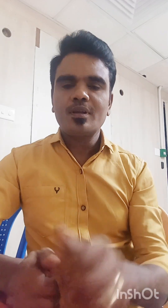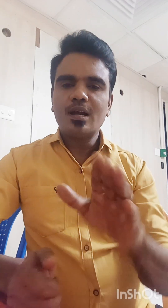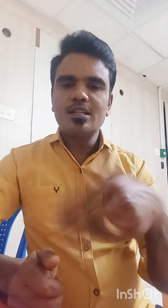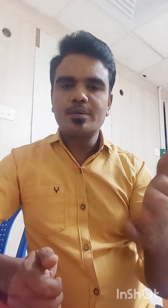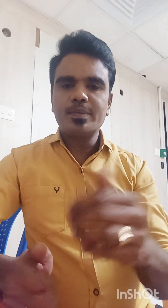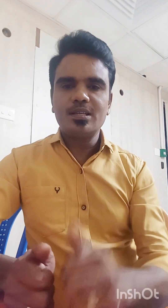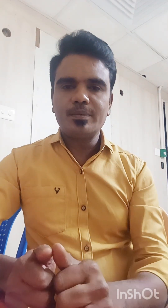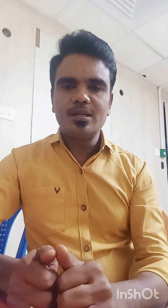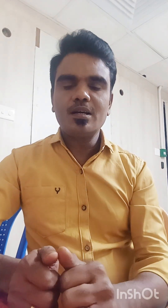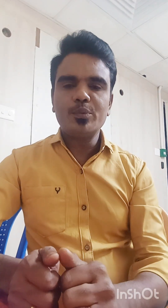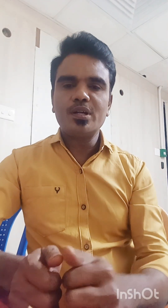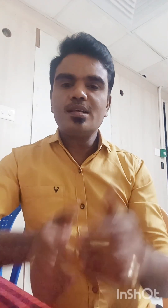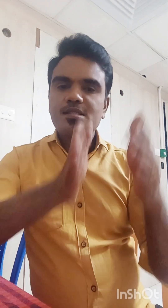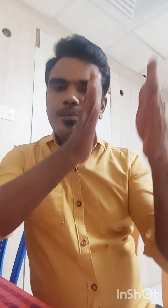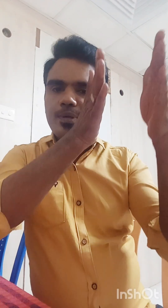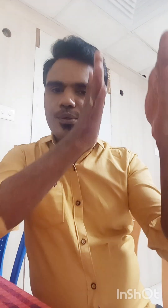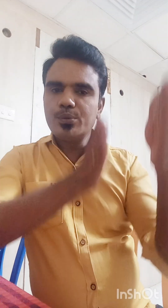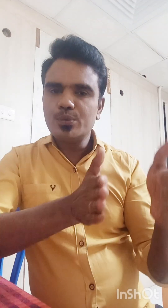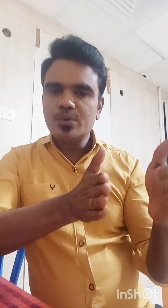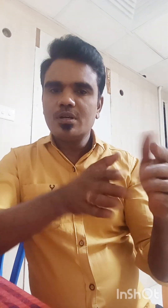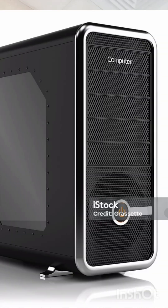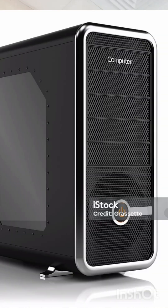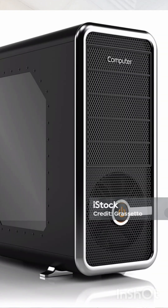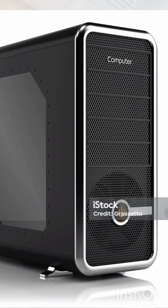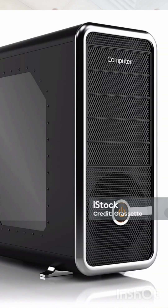அதுக்கப்புறம் பார்த்திங்க அப்படின்னா கம்ப்யூட்டரில் CPU